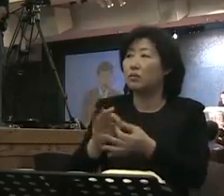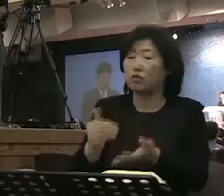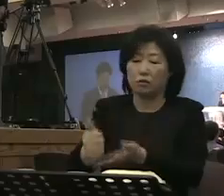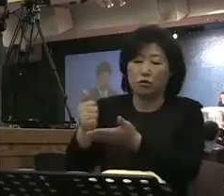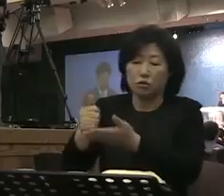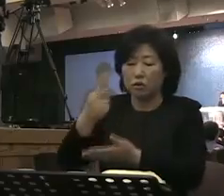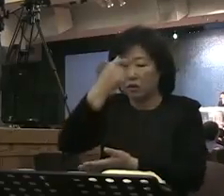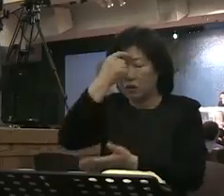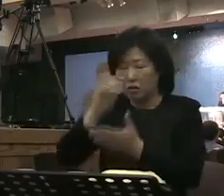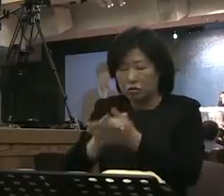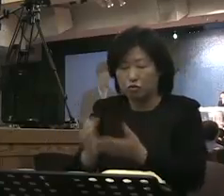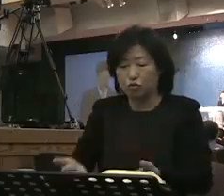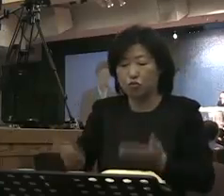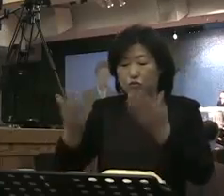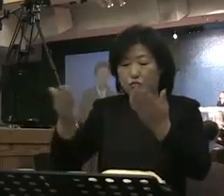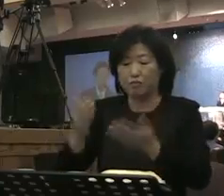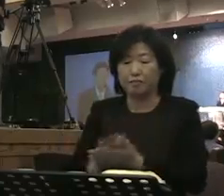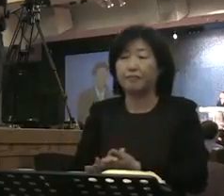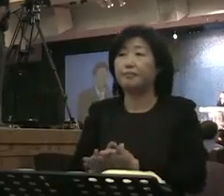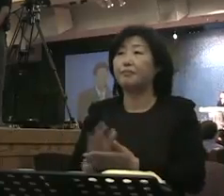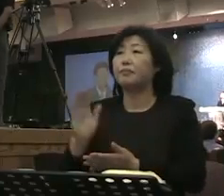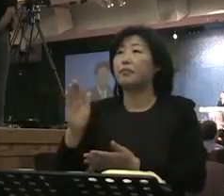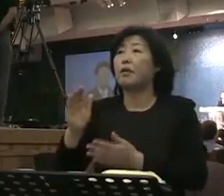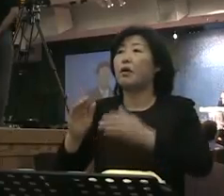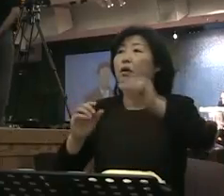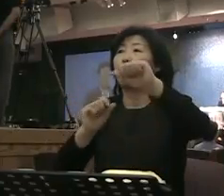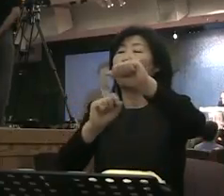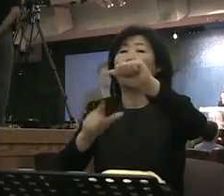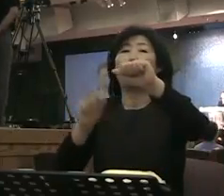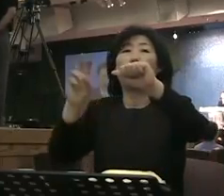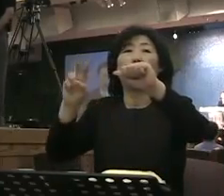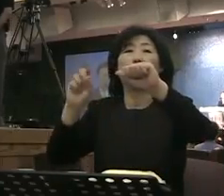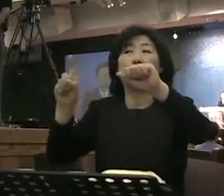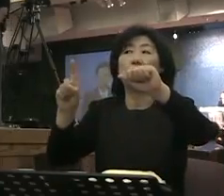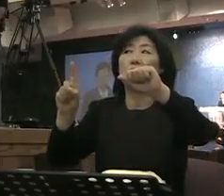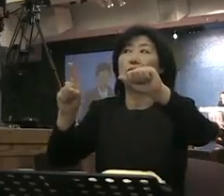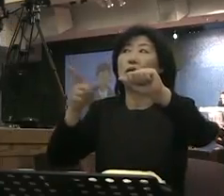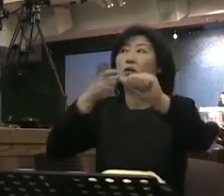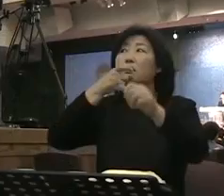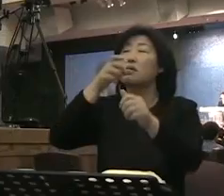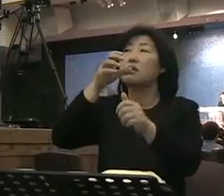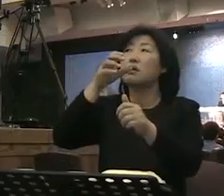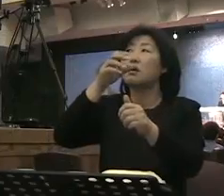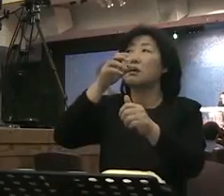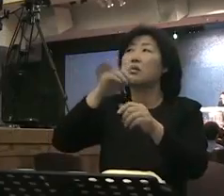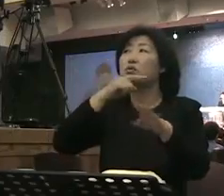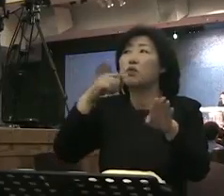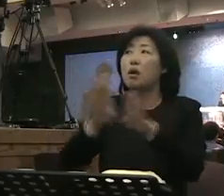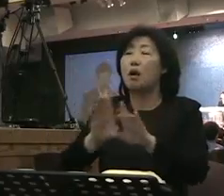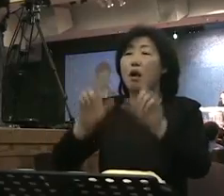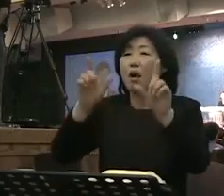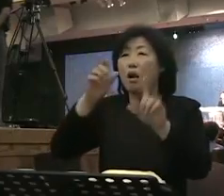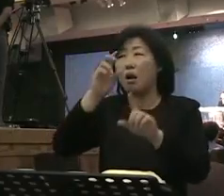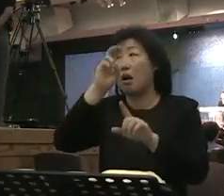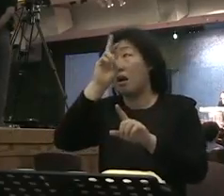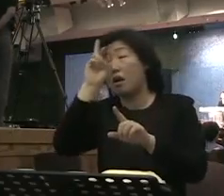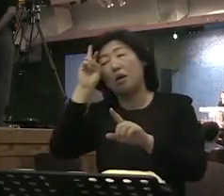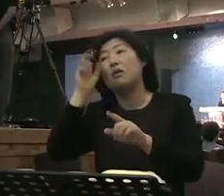주시면 감사하겠습니다. 5월 21일 주일 오후에 세례 예배가 있습니다. 이번